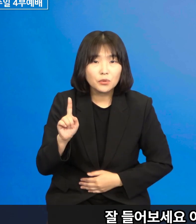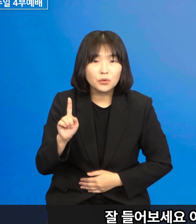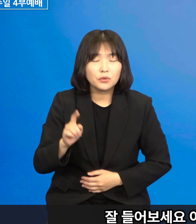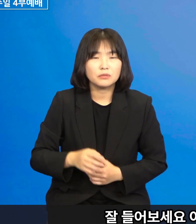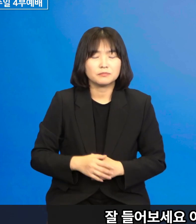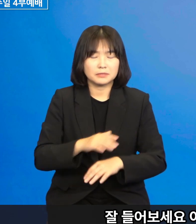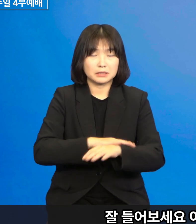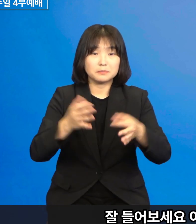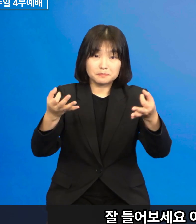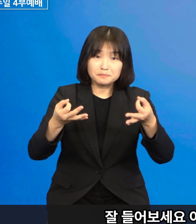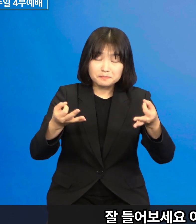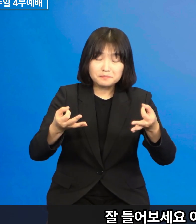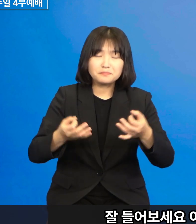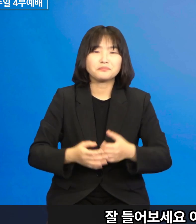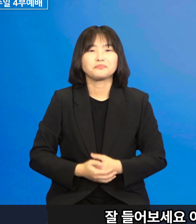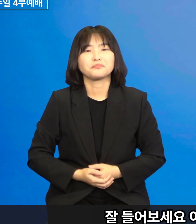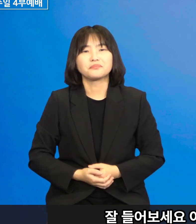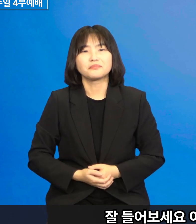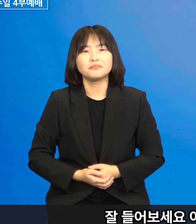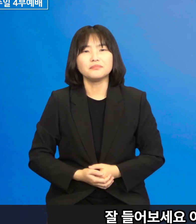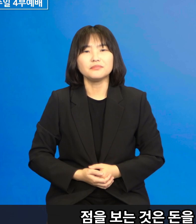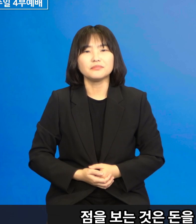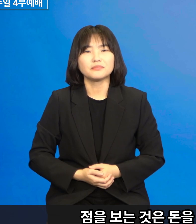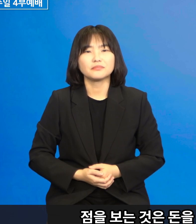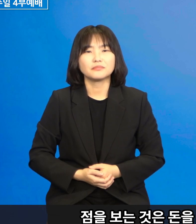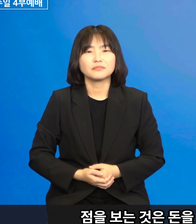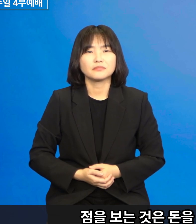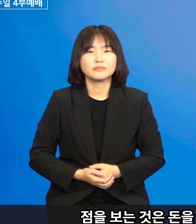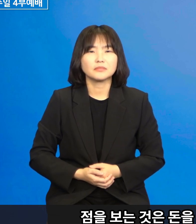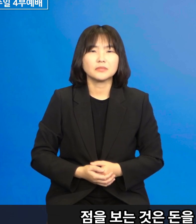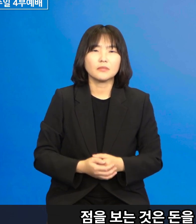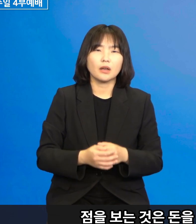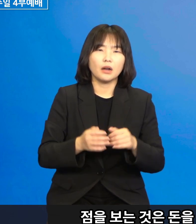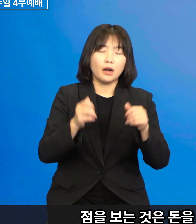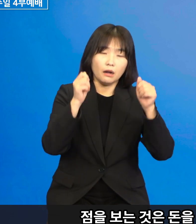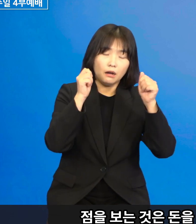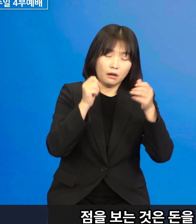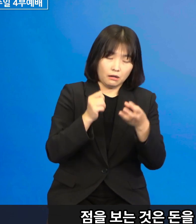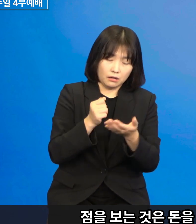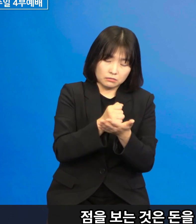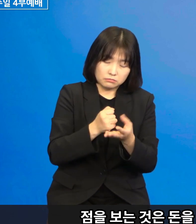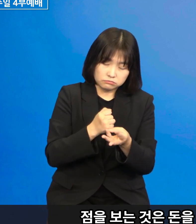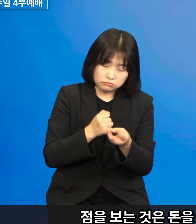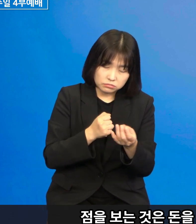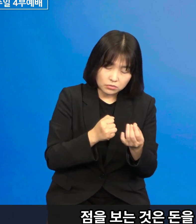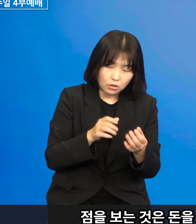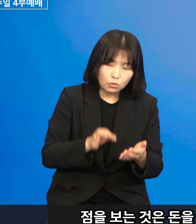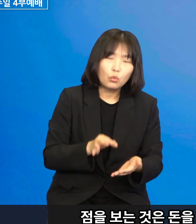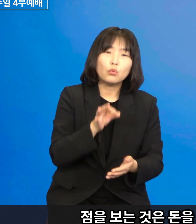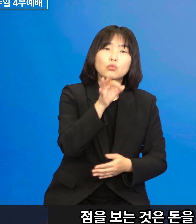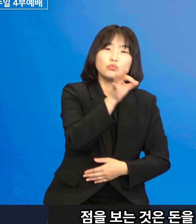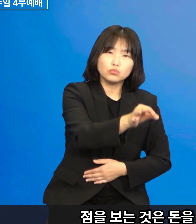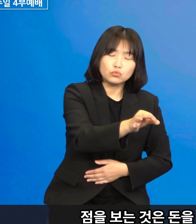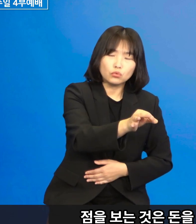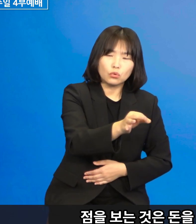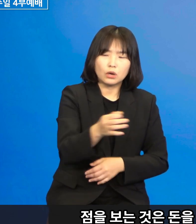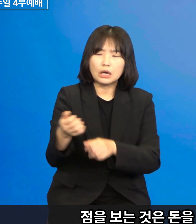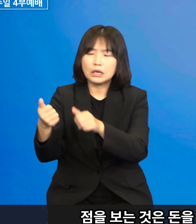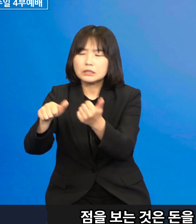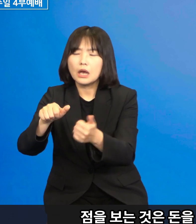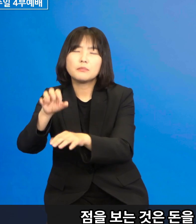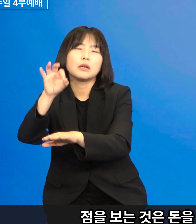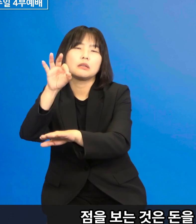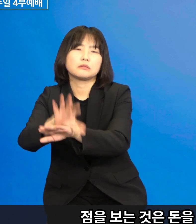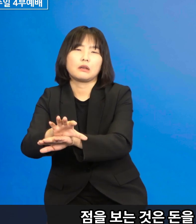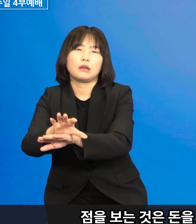잘 들어보세요. 이런 얘기를 하셨습니다. 점을 보는 것은 돈을 주고 사망을 사는